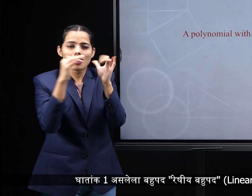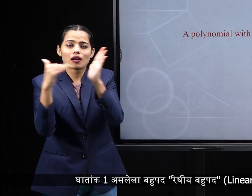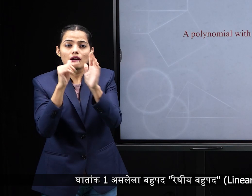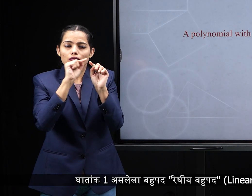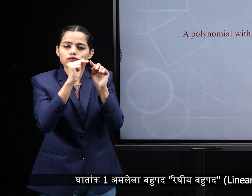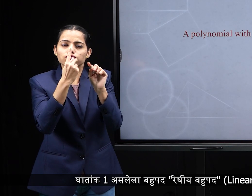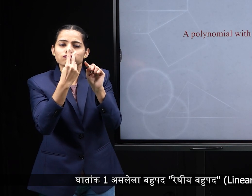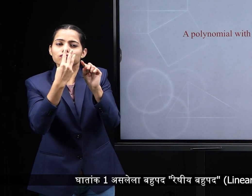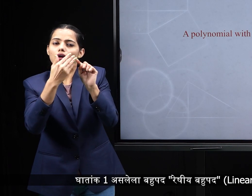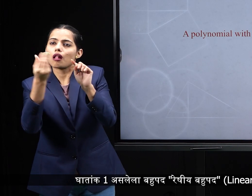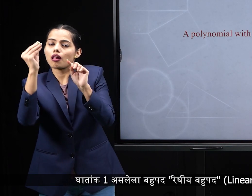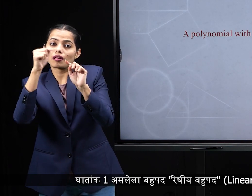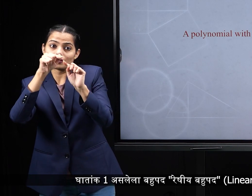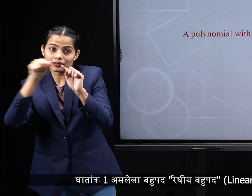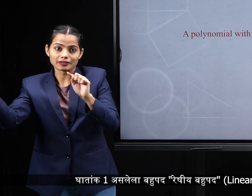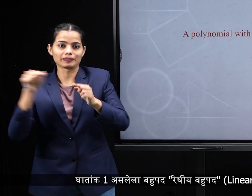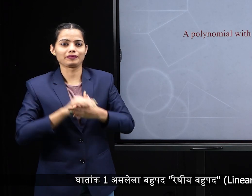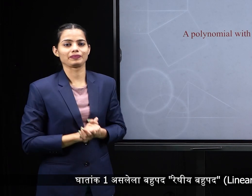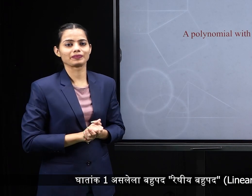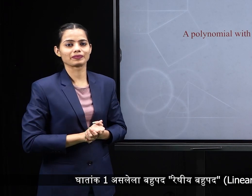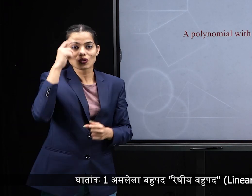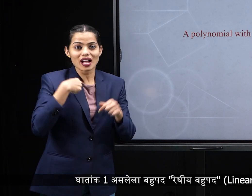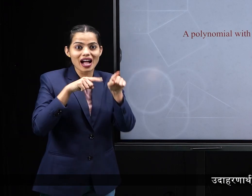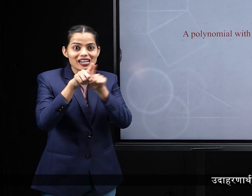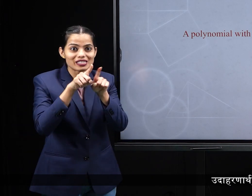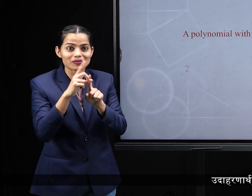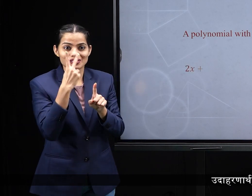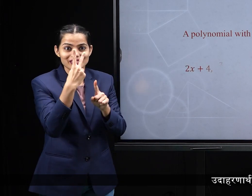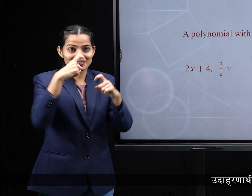बहुपद लिनियर पॉलिनॉमियल म्हणून ओळखला जातो. उदाहरणार्थ